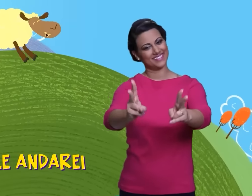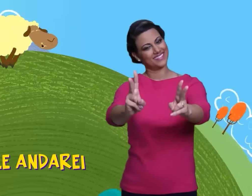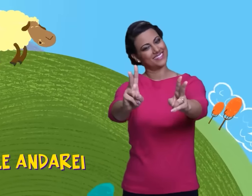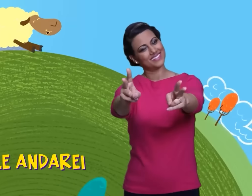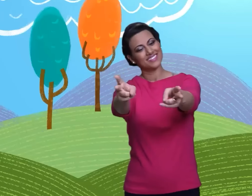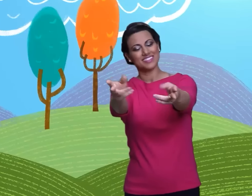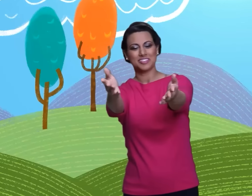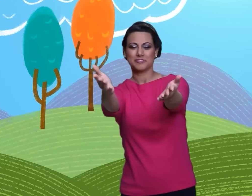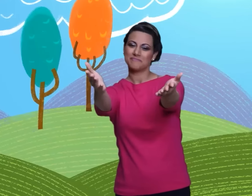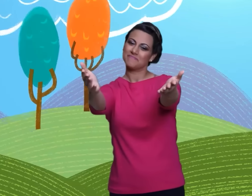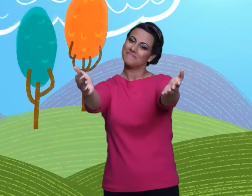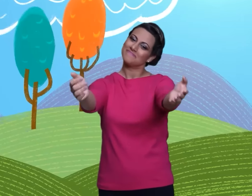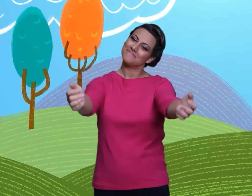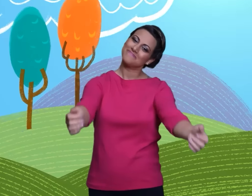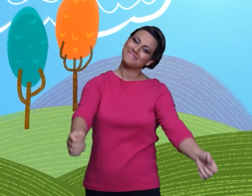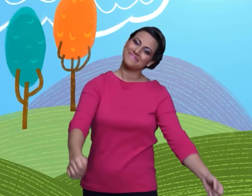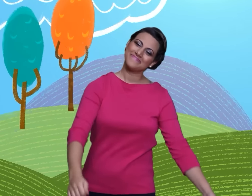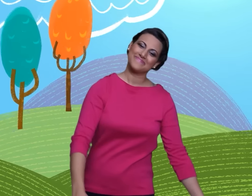andarei.